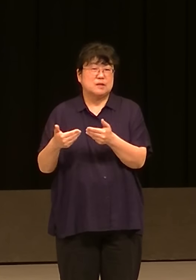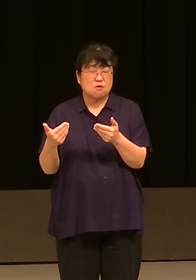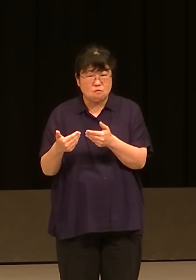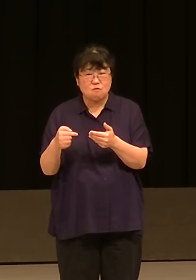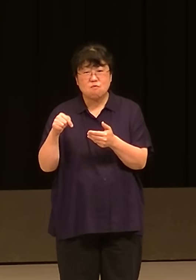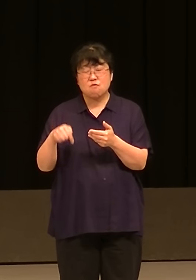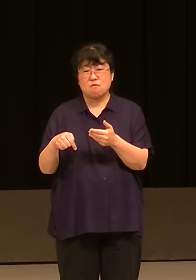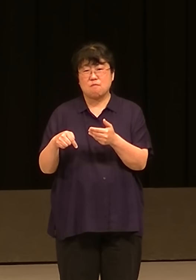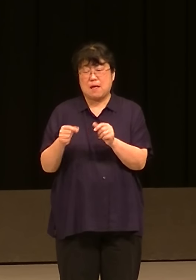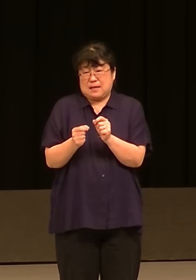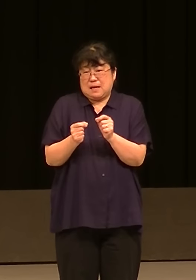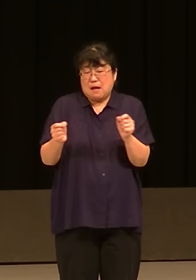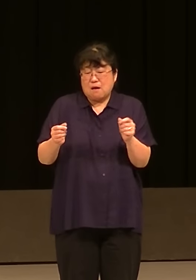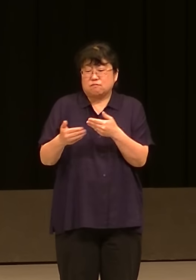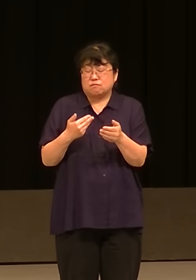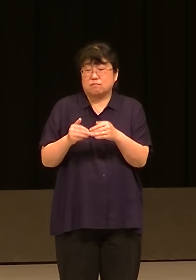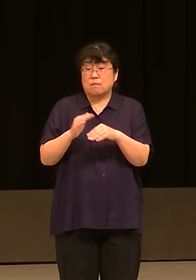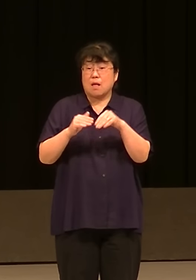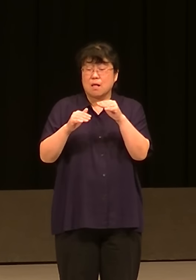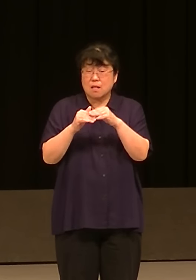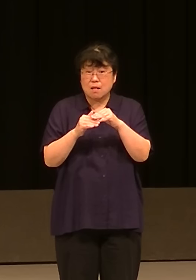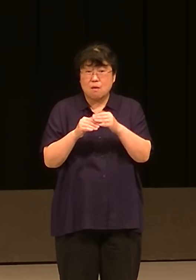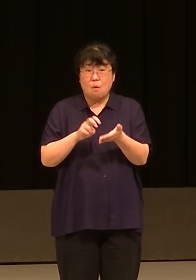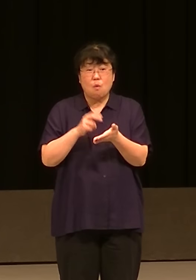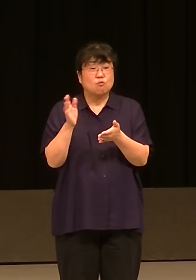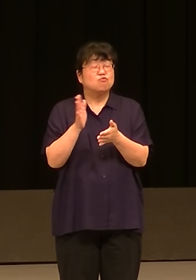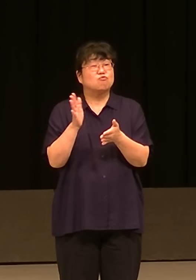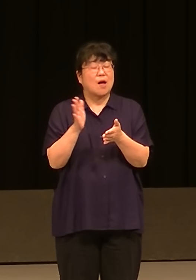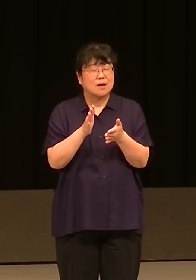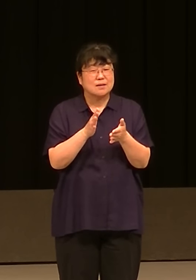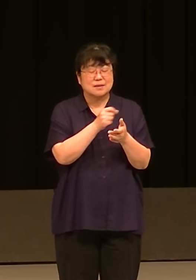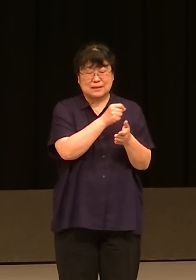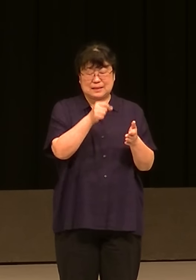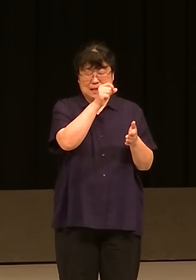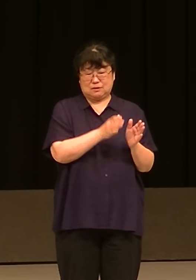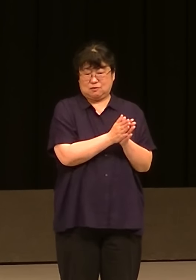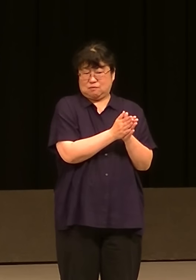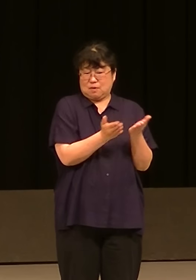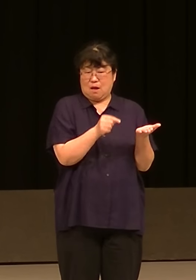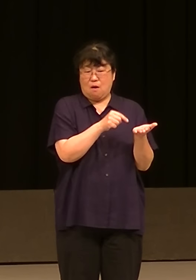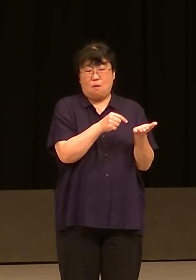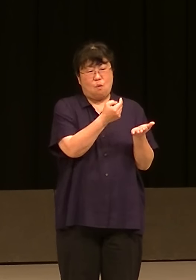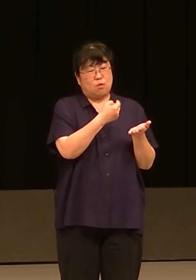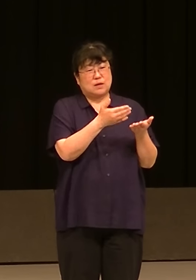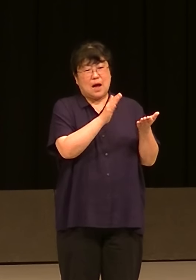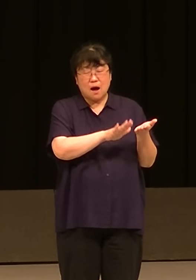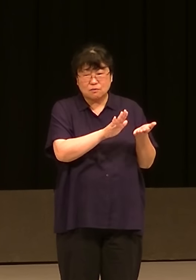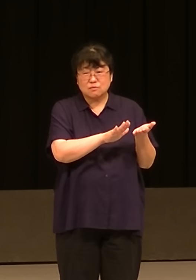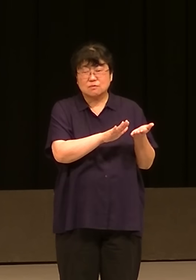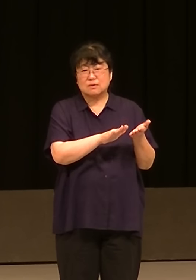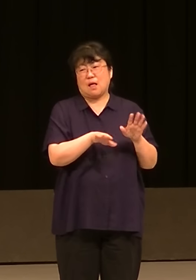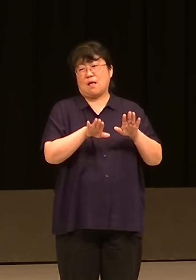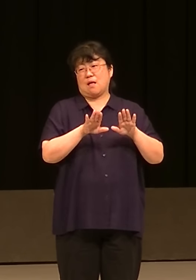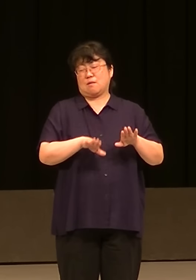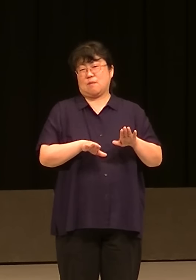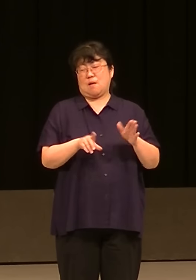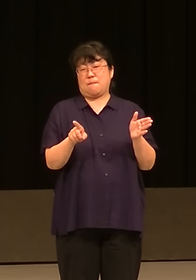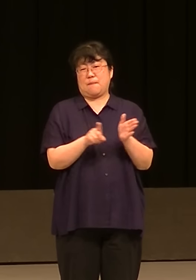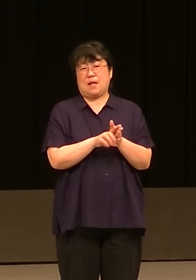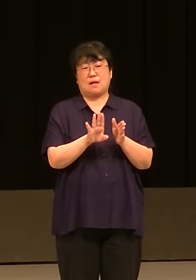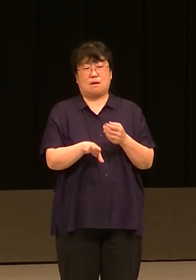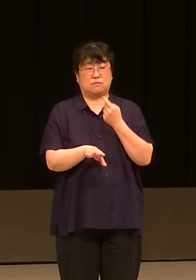年季を重ねるほど、びっくりするぐらいそういうふうに、なって今日に今至っている